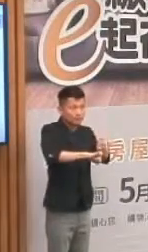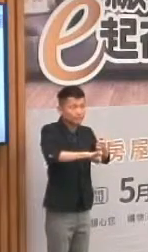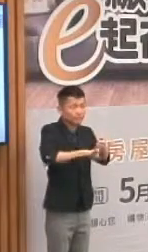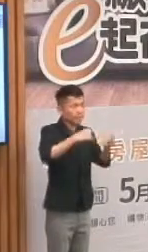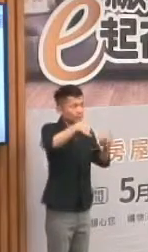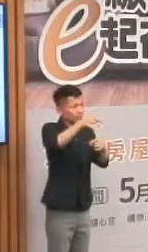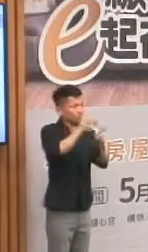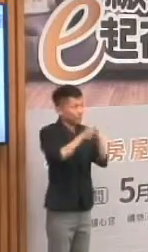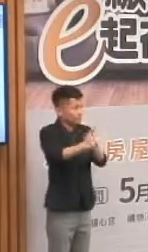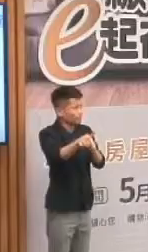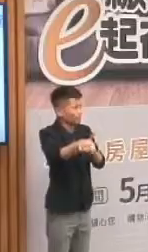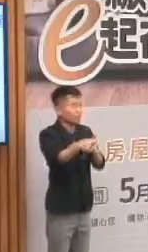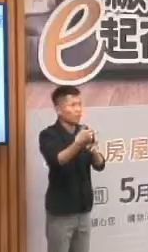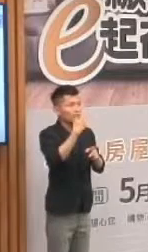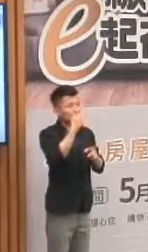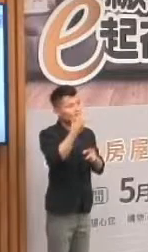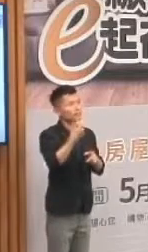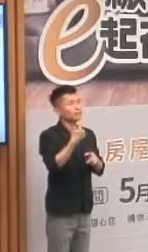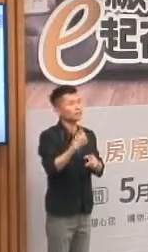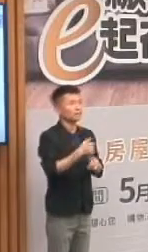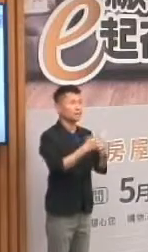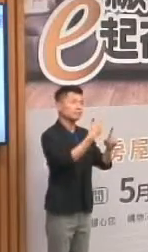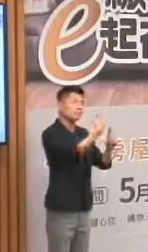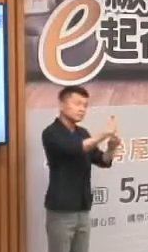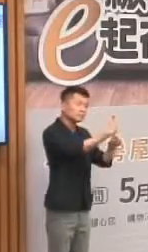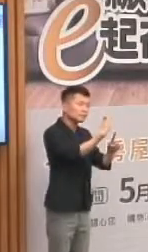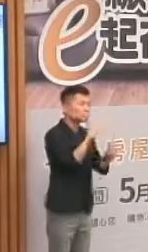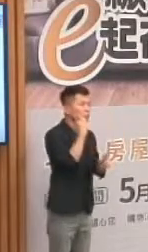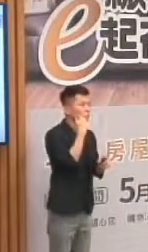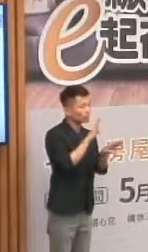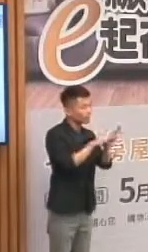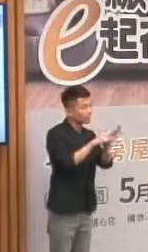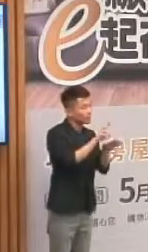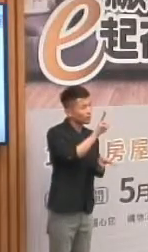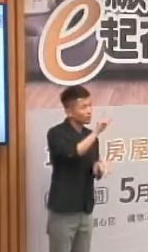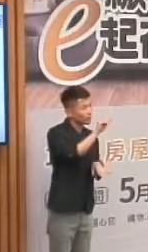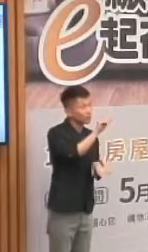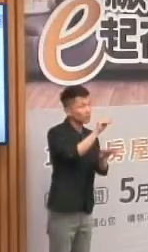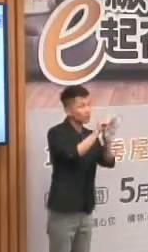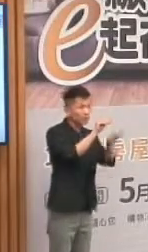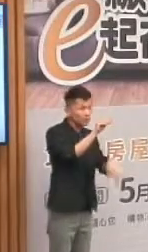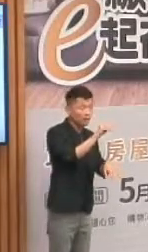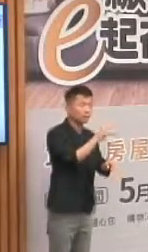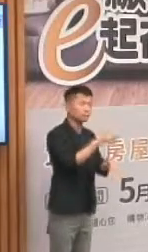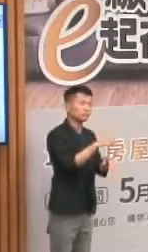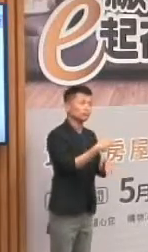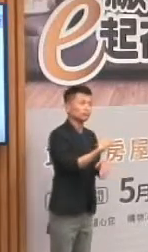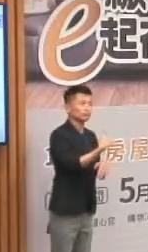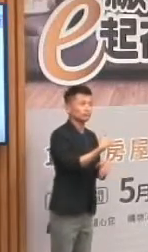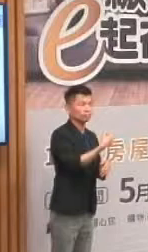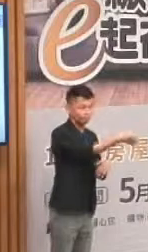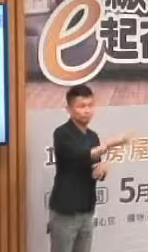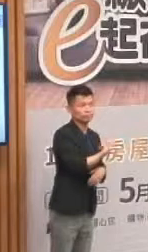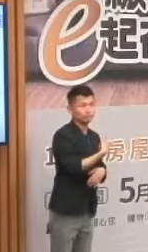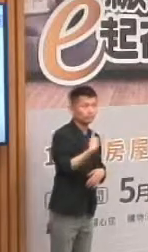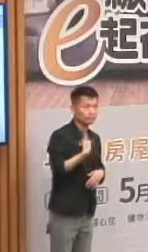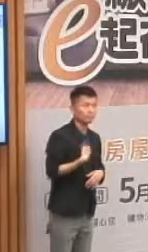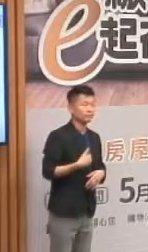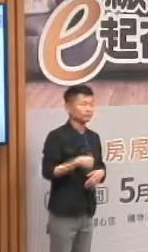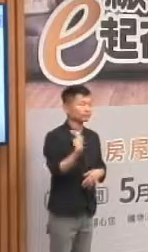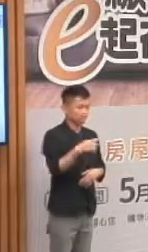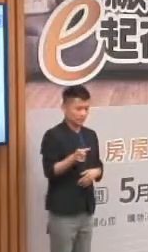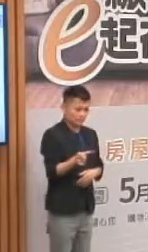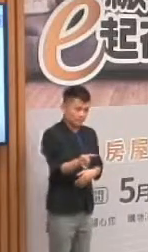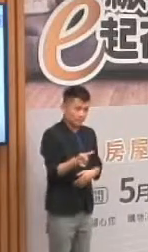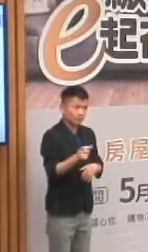的一个方式。那便利商店的缴税大概20000块以下，也可以到便利商店去缴纳。那信用卡的缴税或金片金融卡或